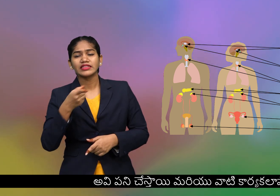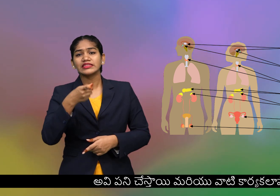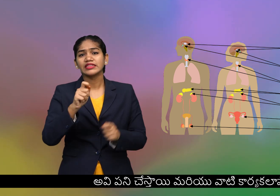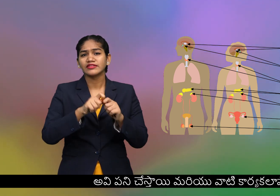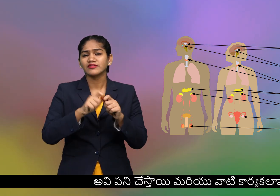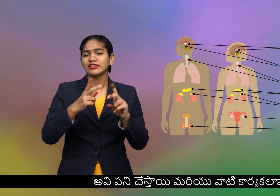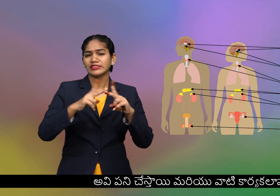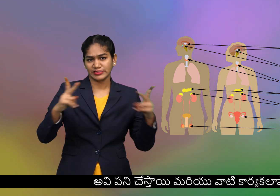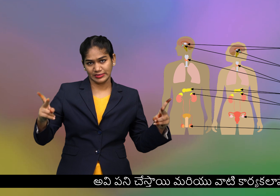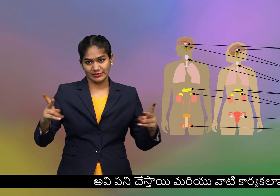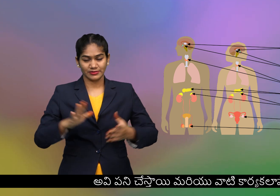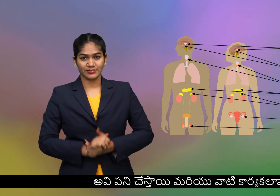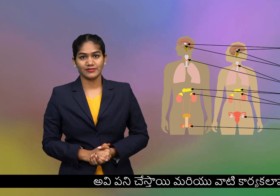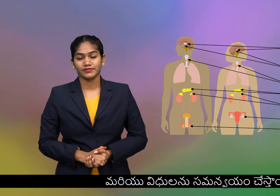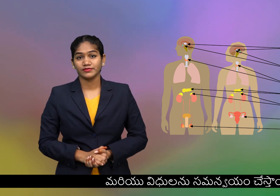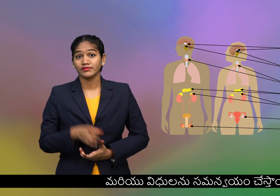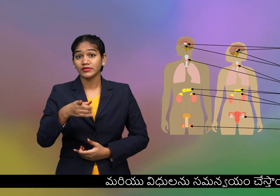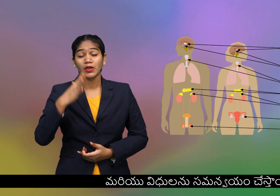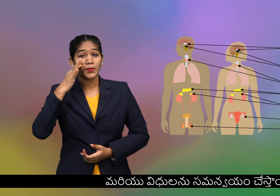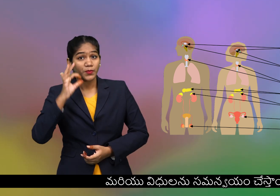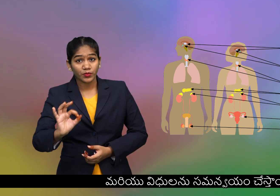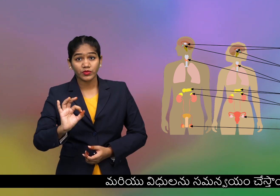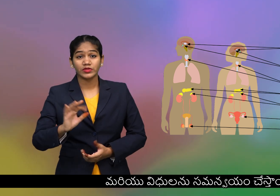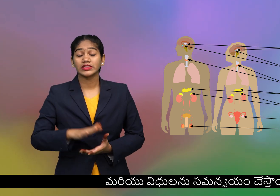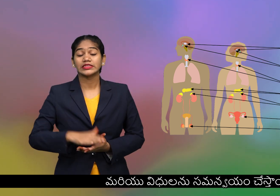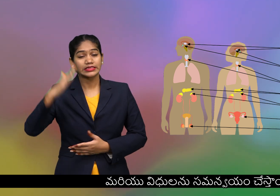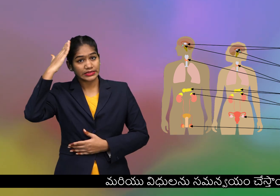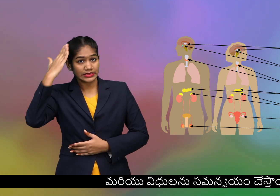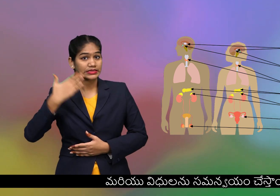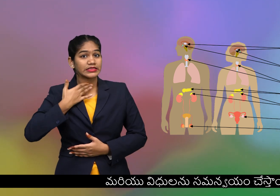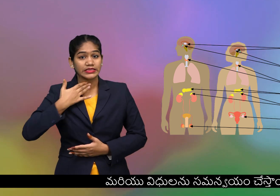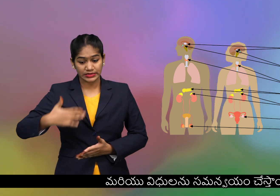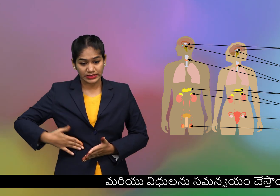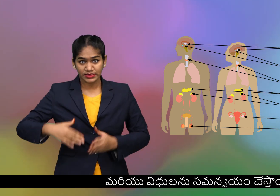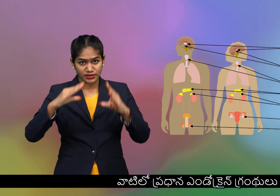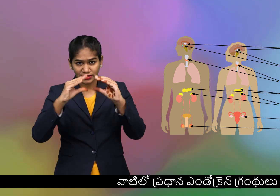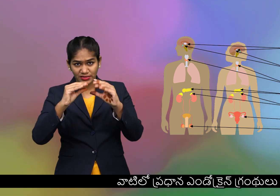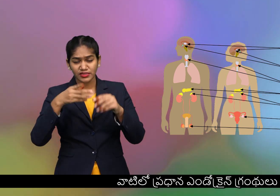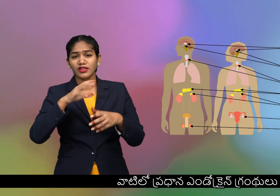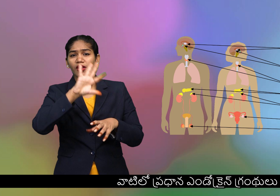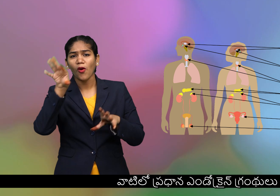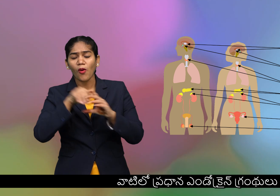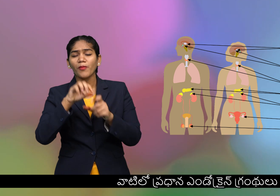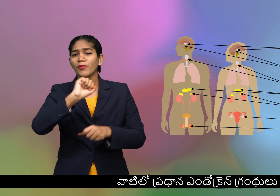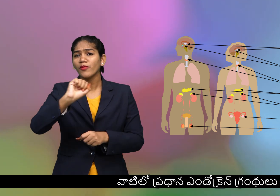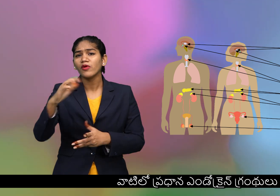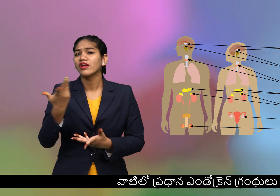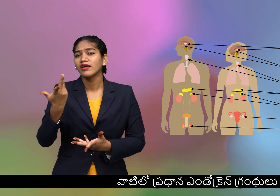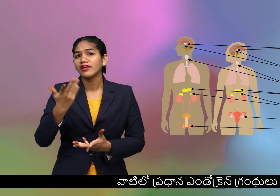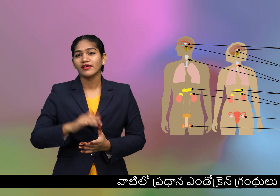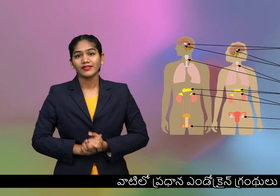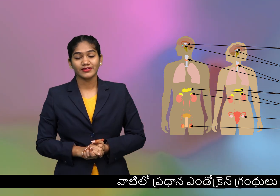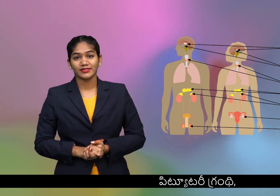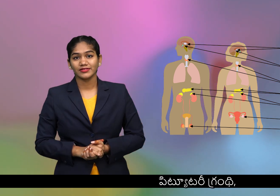మరియు వాటి కార్యకలాపాలు మరియు విధులను సమన్వయం చేస్తాయి. వాటిలో ప్రధాన